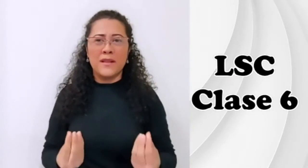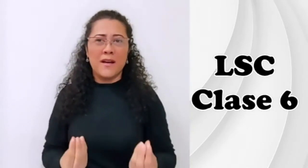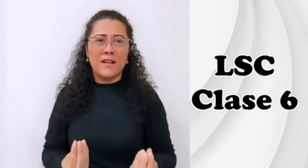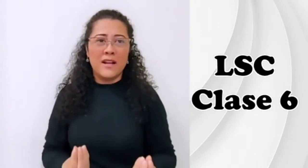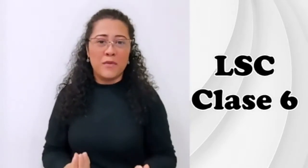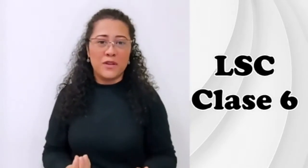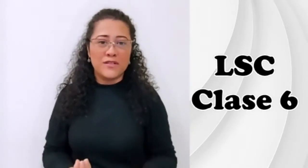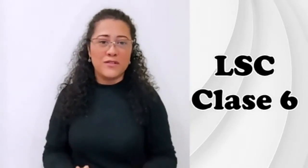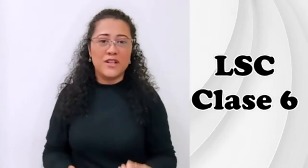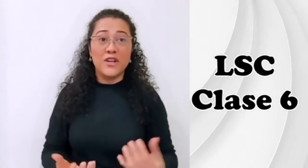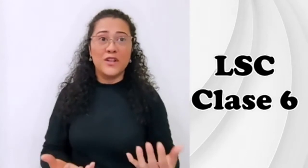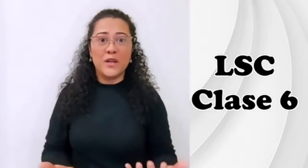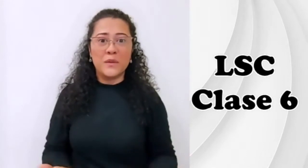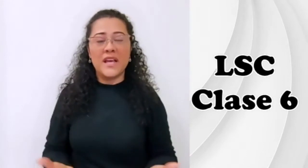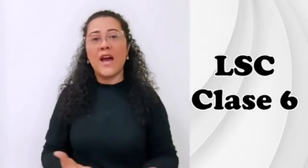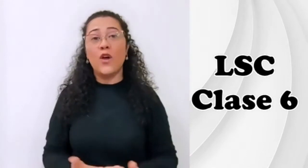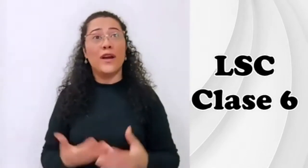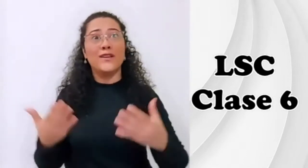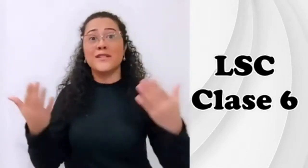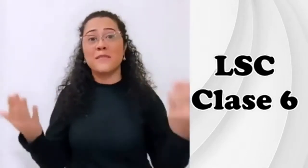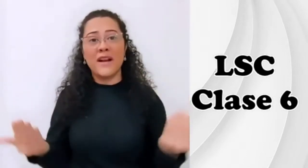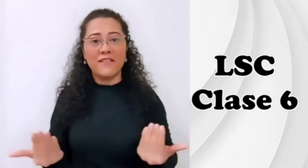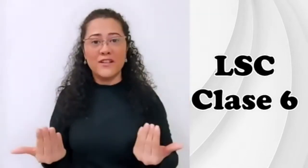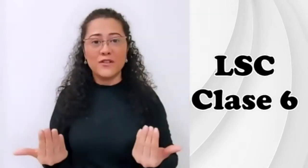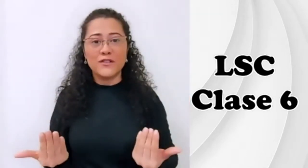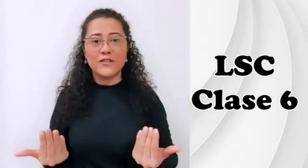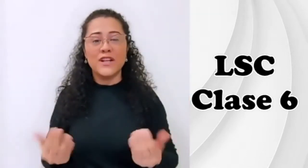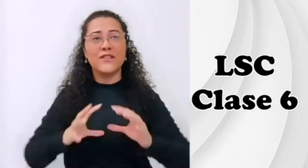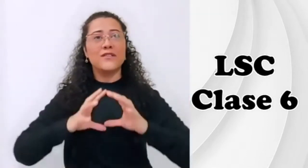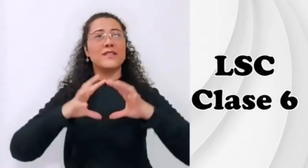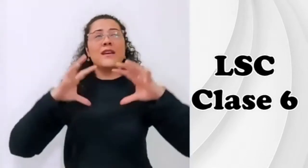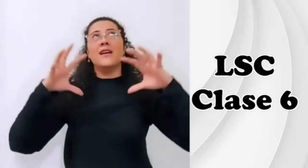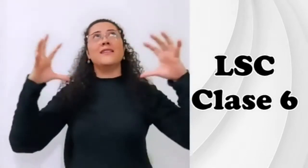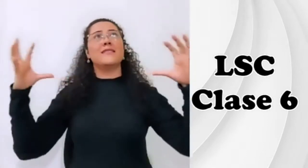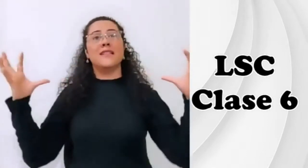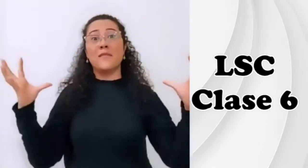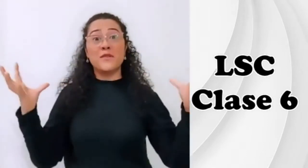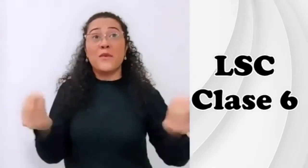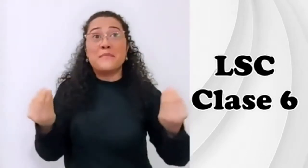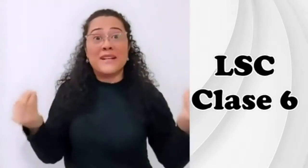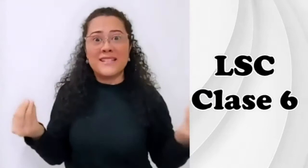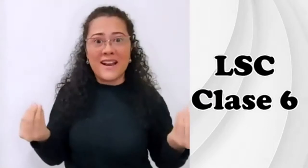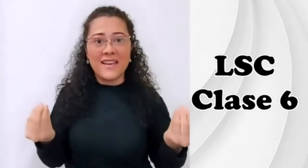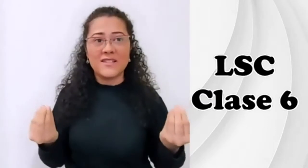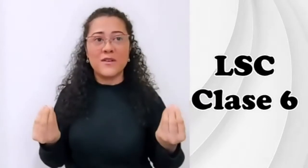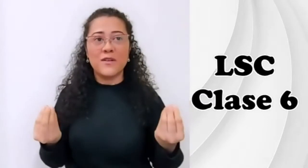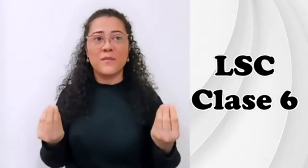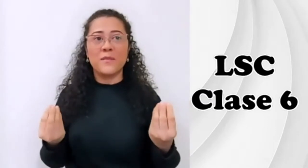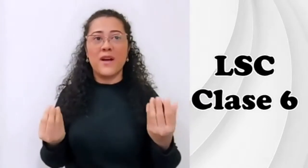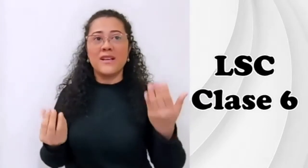hablan de la protección de Dios, del cuidado, que Dios es maravilloso, ¿cierto? Entonces necesitamos como expresar eso, así